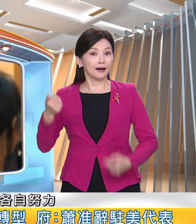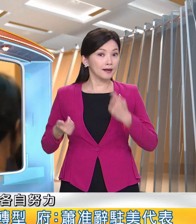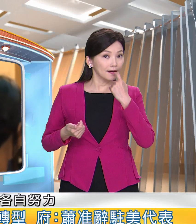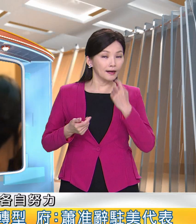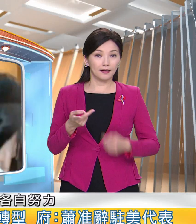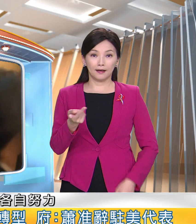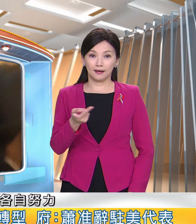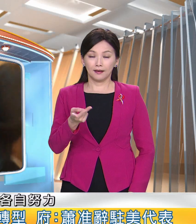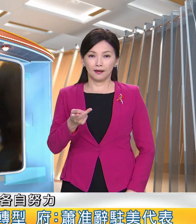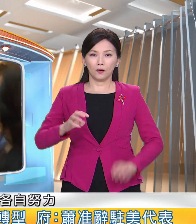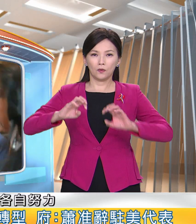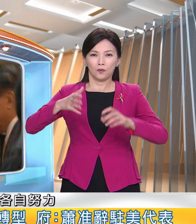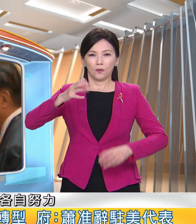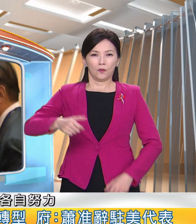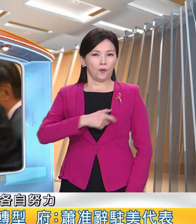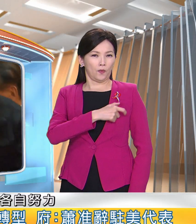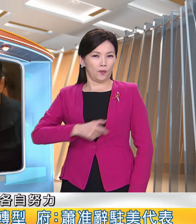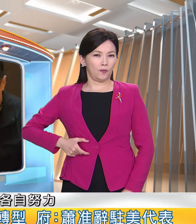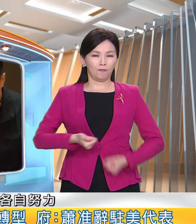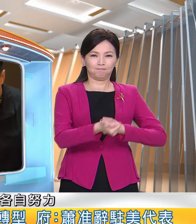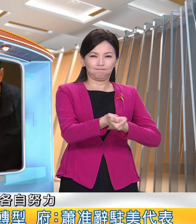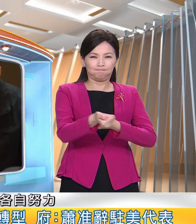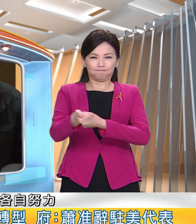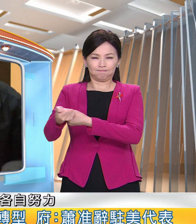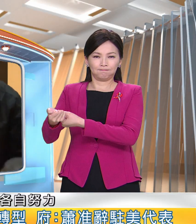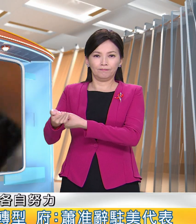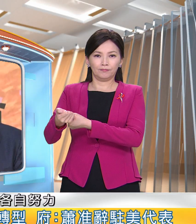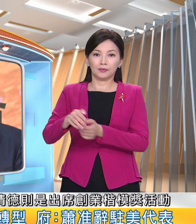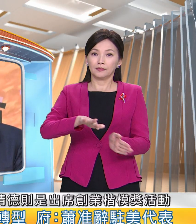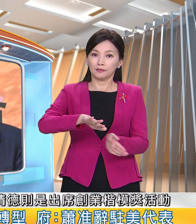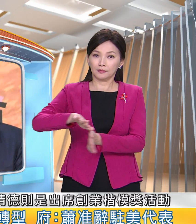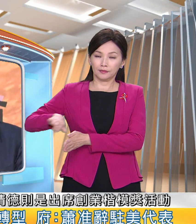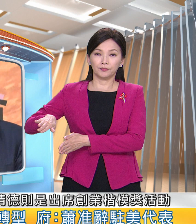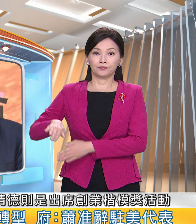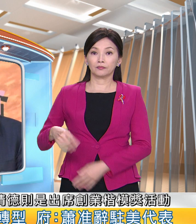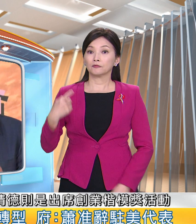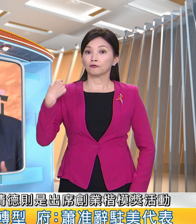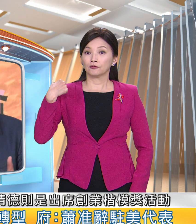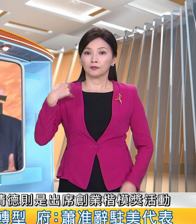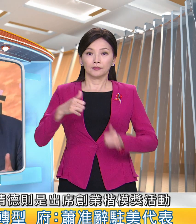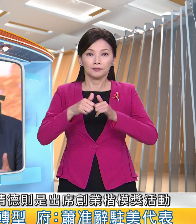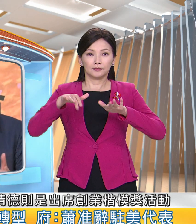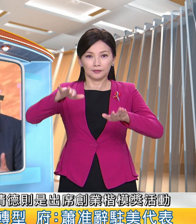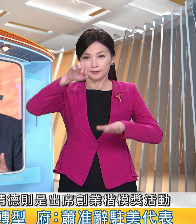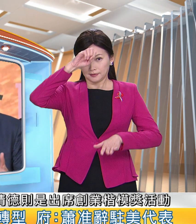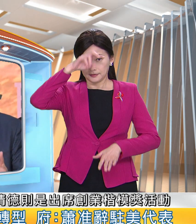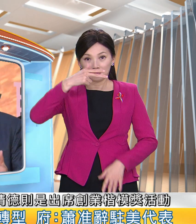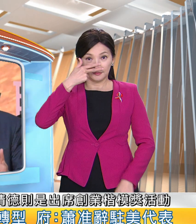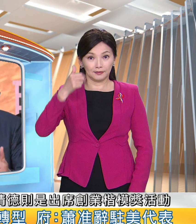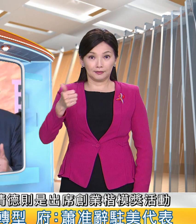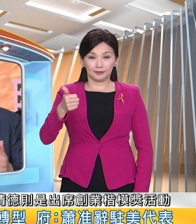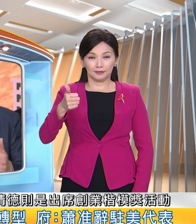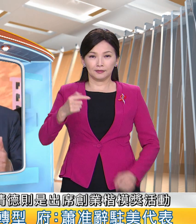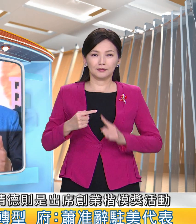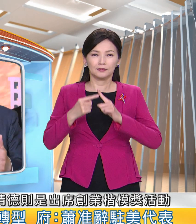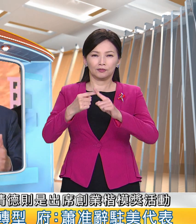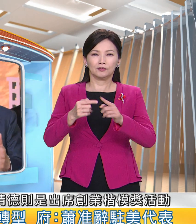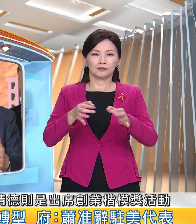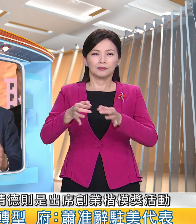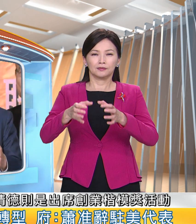蓝白在总统选战各自努力，而昨天民进党赖清德则是出席创业楷模